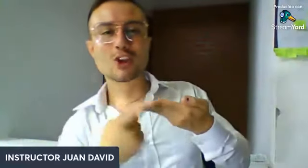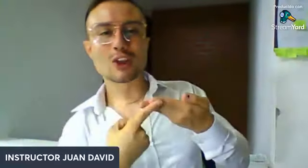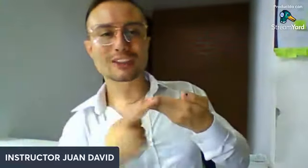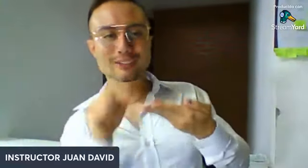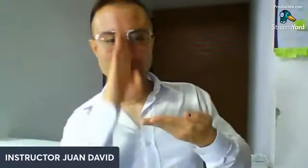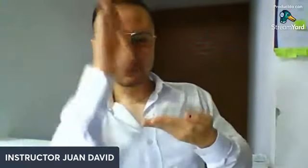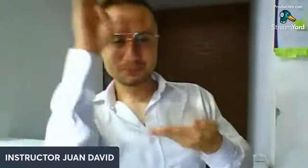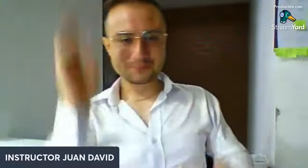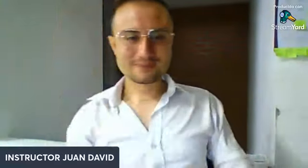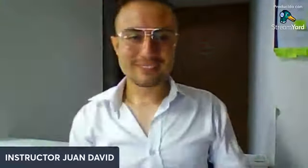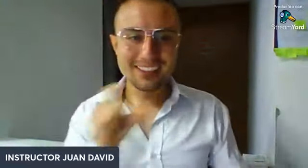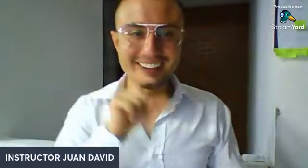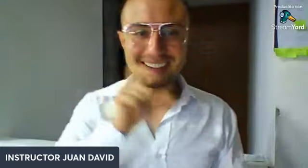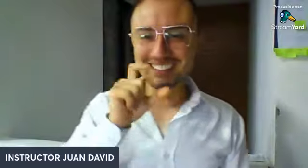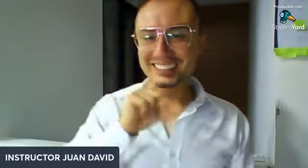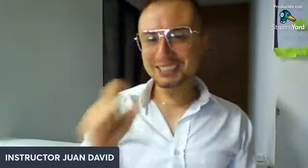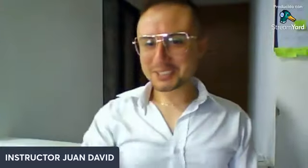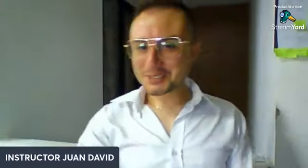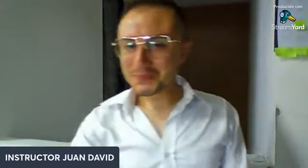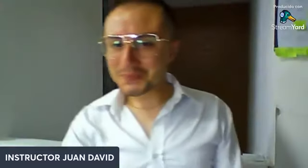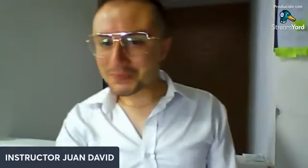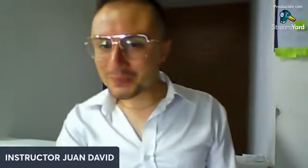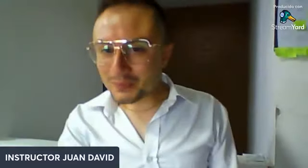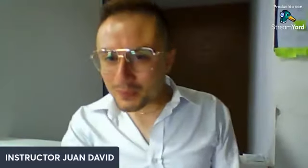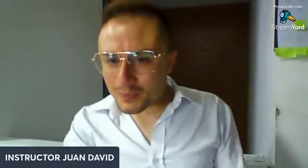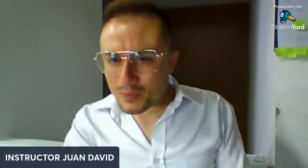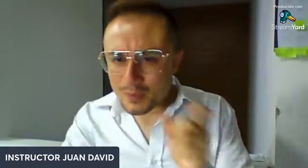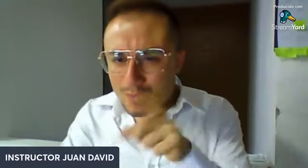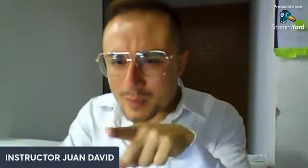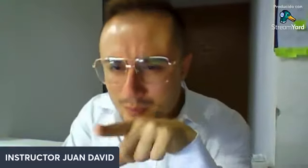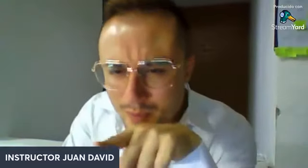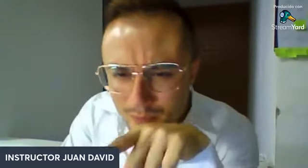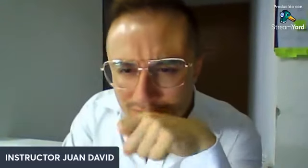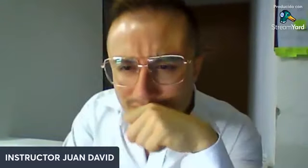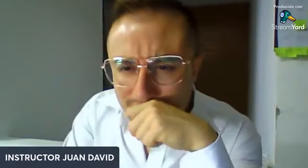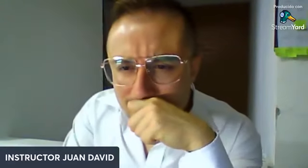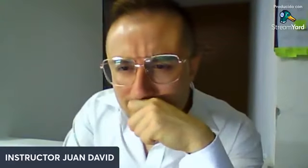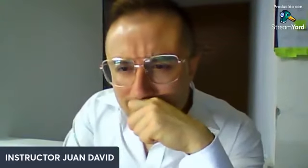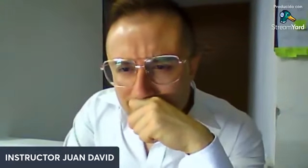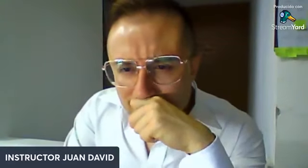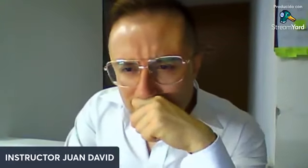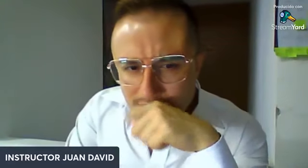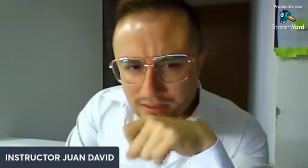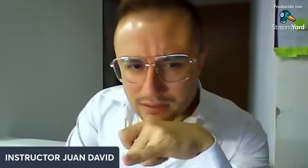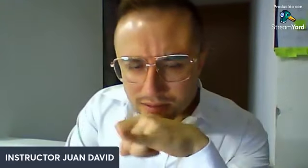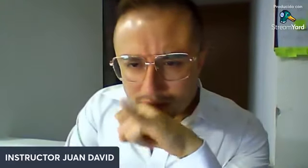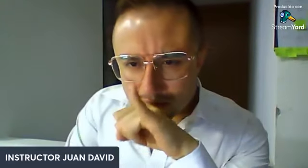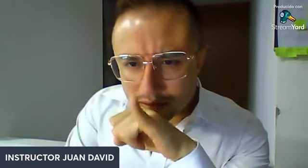Entonces la costumbre de tener el teléfono, el computador con el audio desactivado.